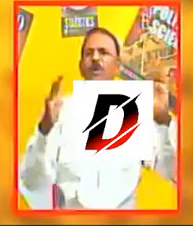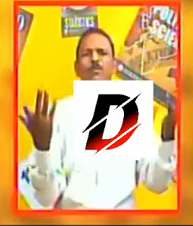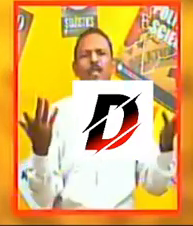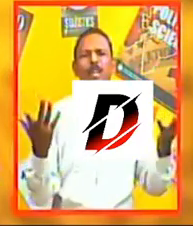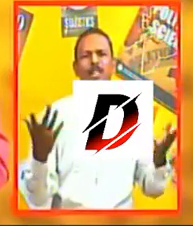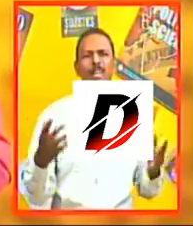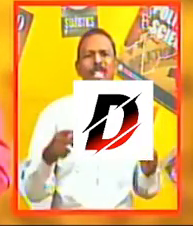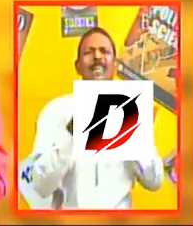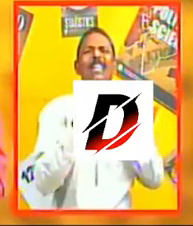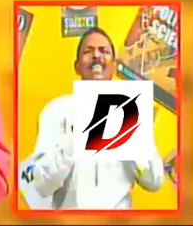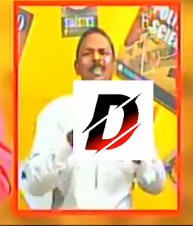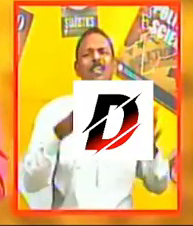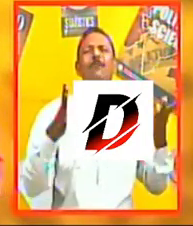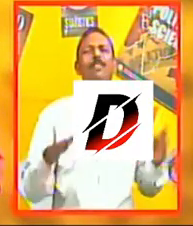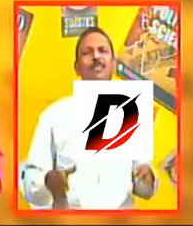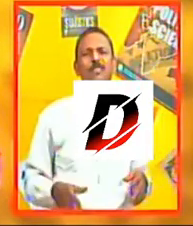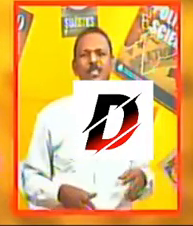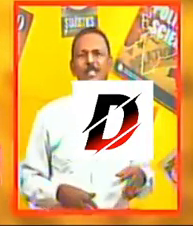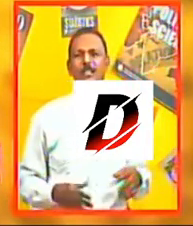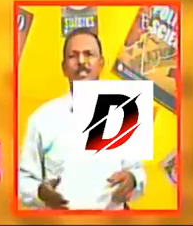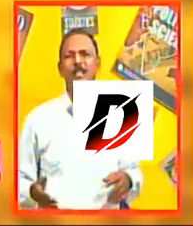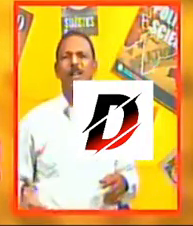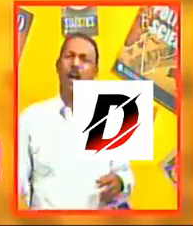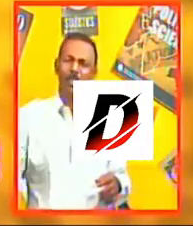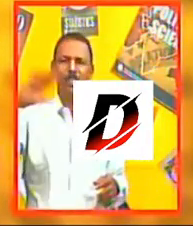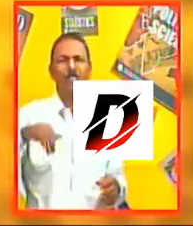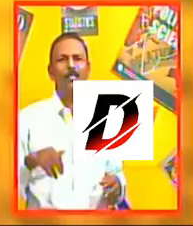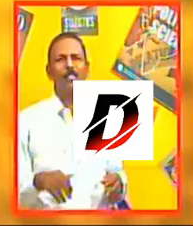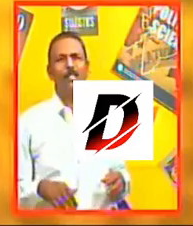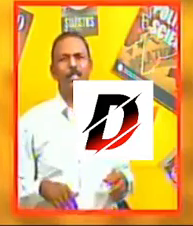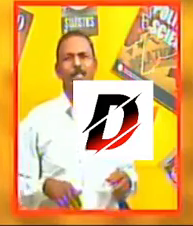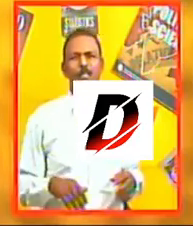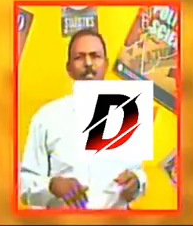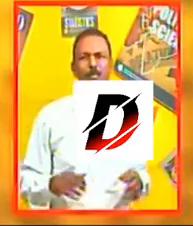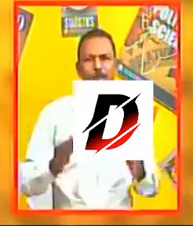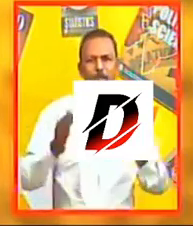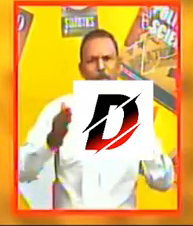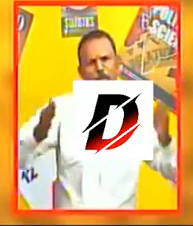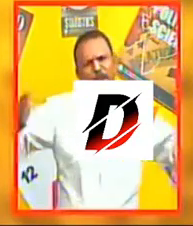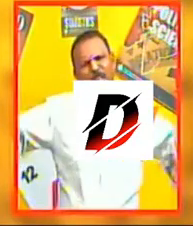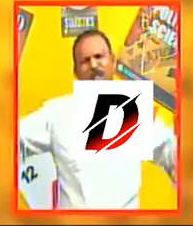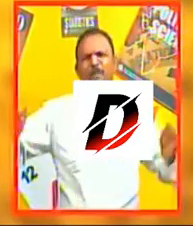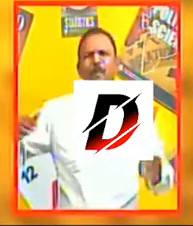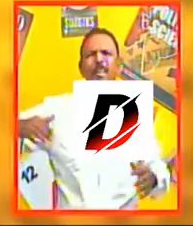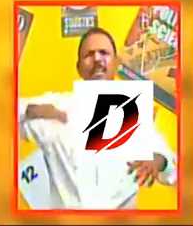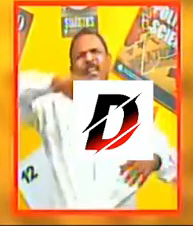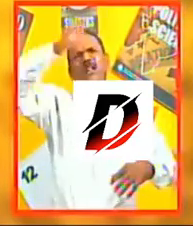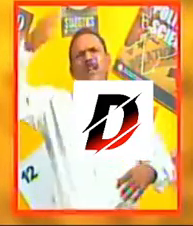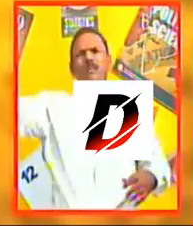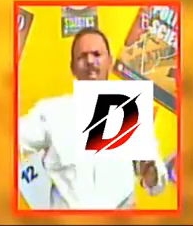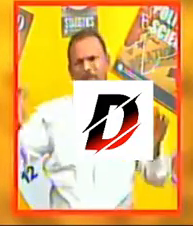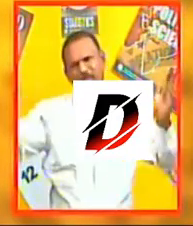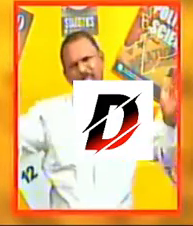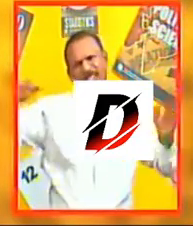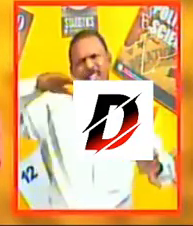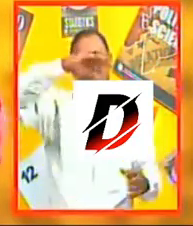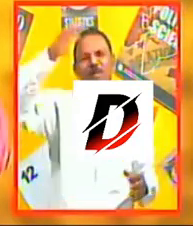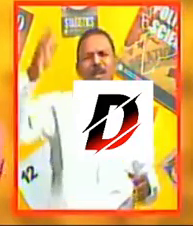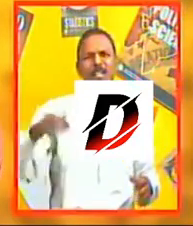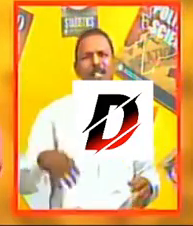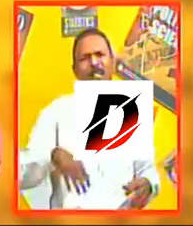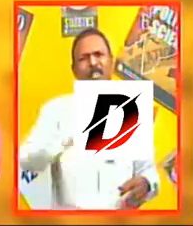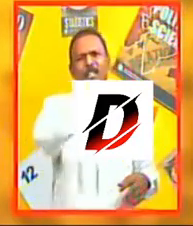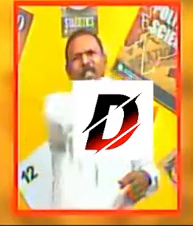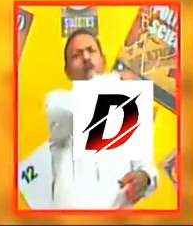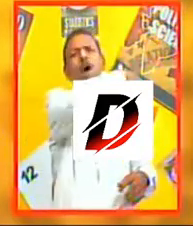நகரமே மிகப்பெரிய ஒரு பாதிப்புக்கு உள்ளானது. அதுக்கடுத்து பார்த்தீங்கன்னா மிகப்பெரிய ஒரு மலை இருக்கு இந்தியாவில்,